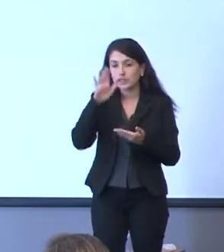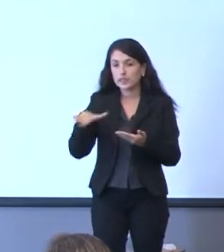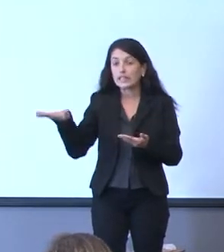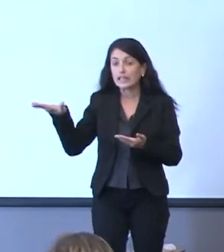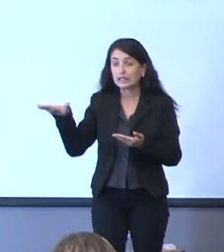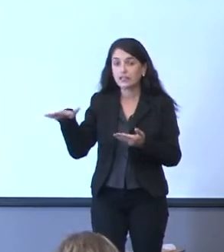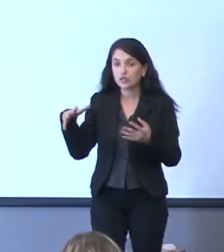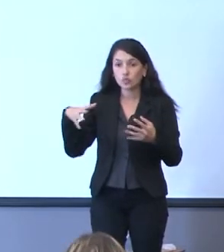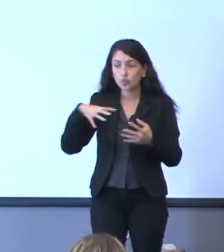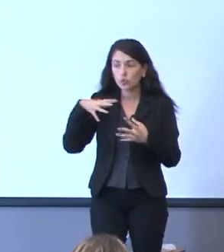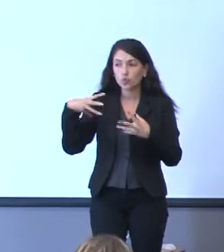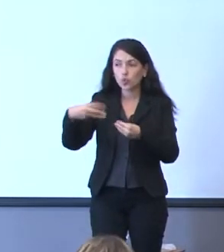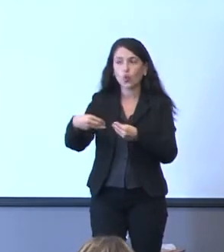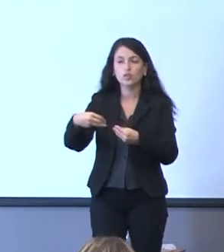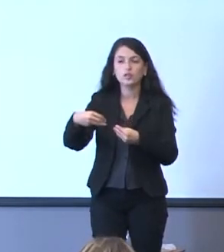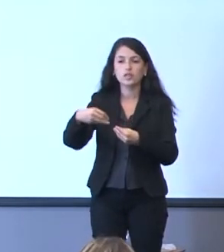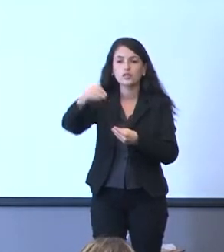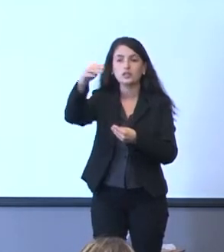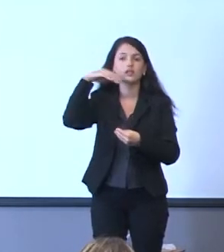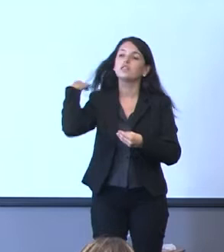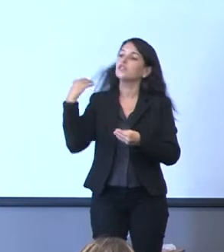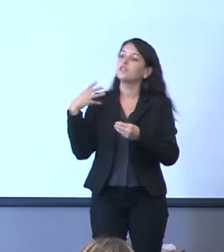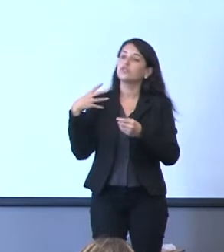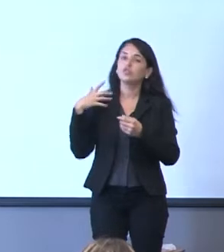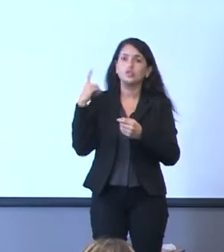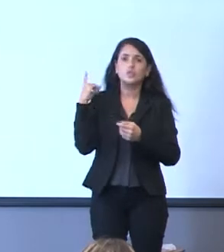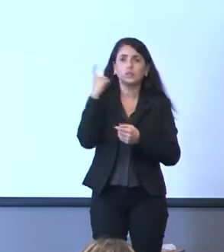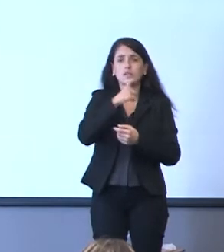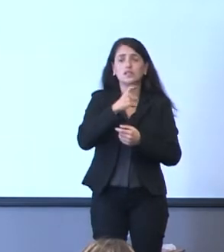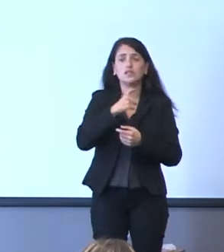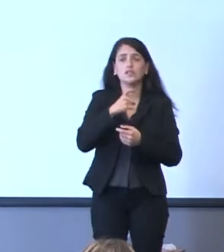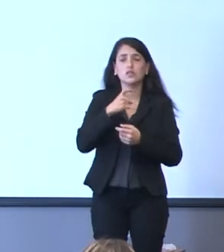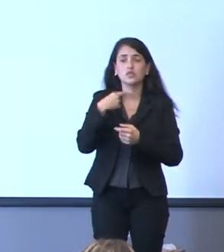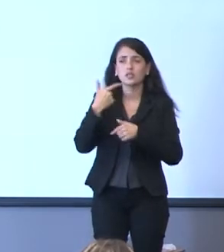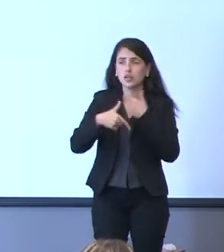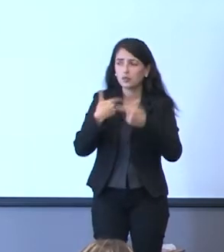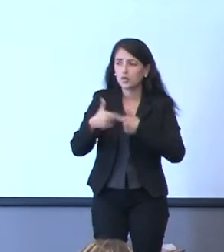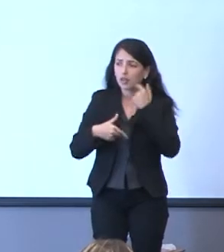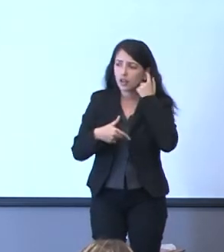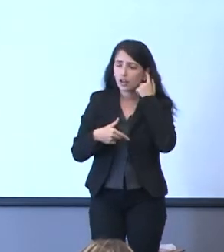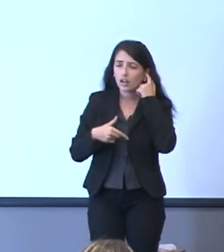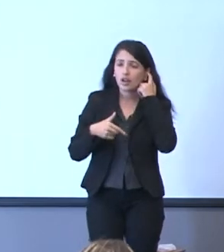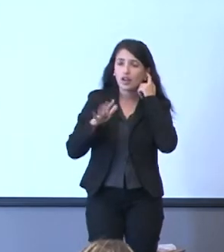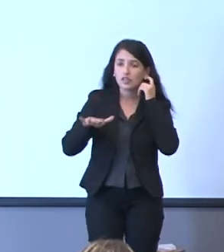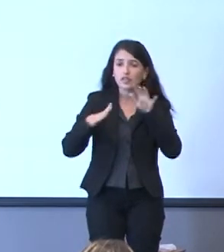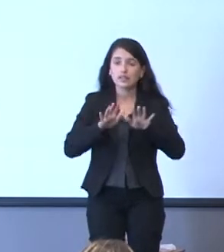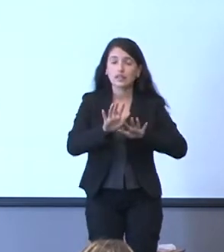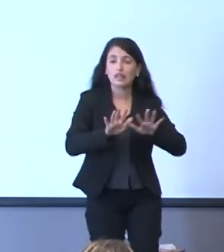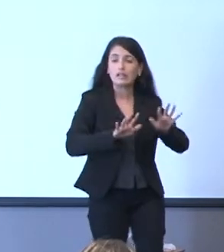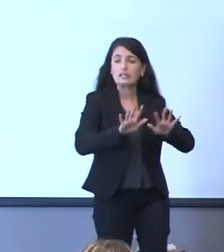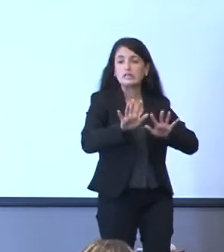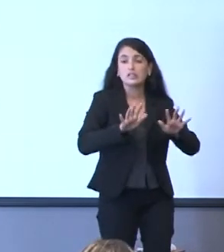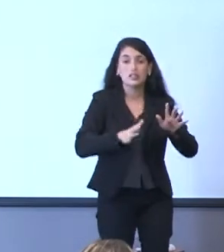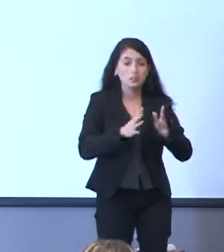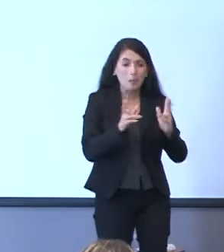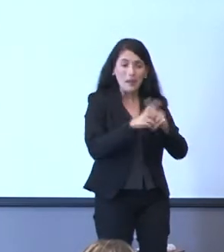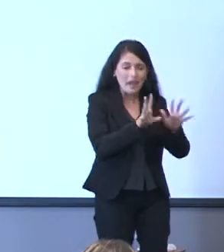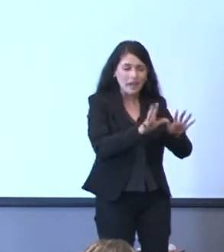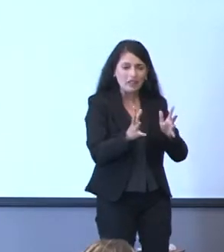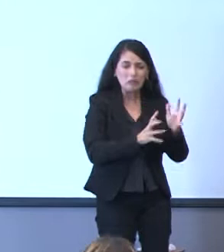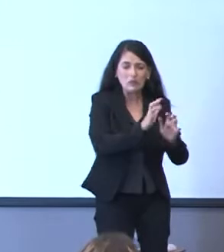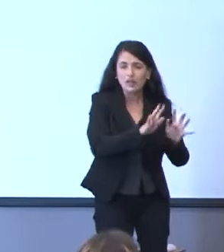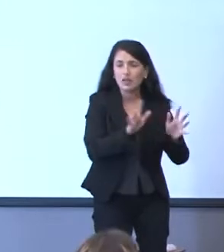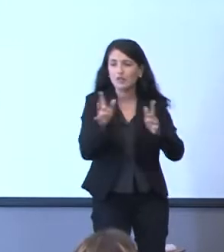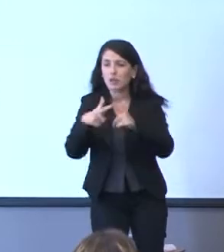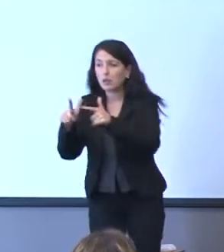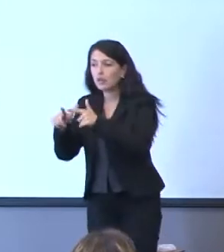um jeito muito difícil de trabalhar, em geral. Então, você, muitas vezes, está apaciguando problemas o